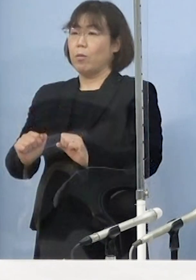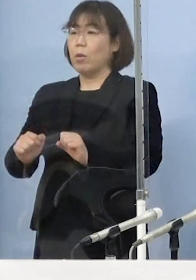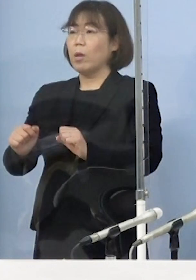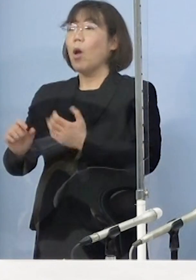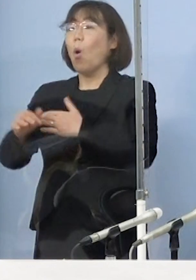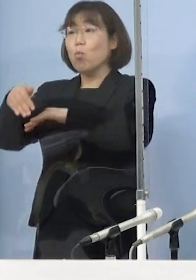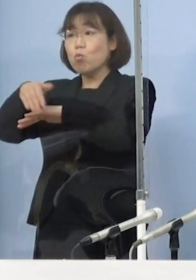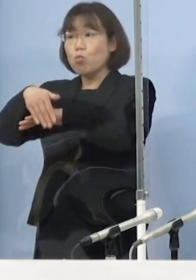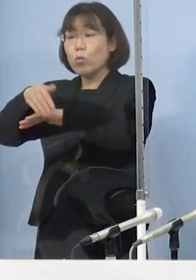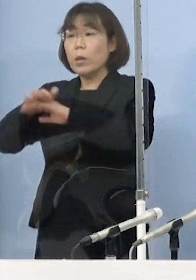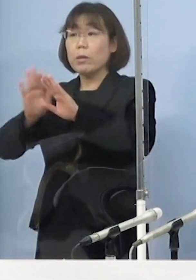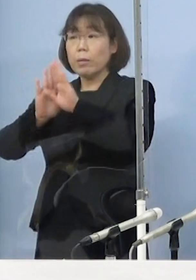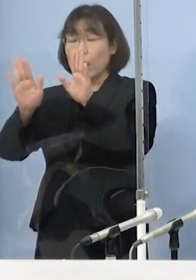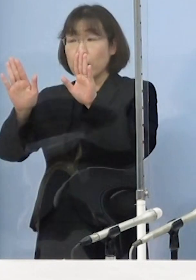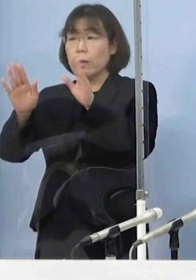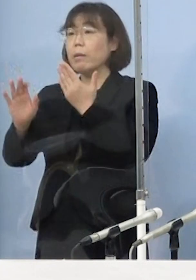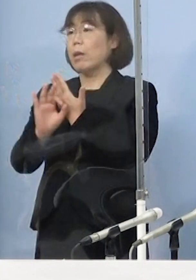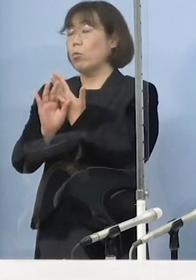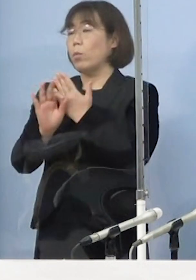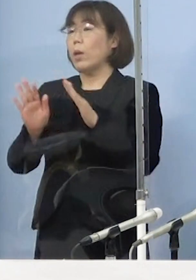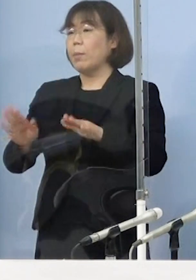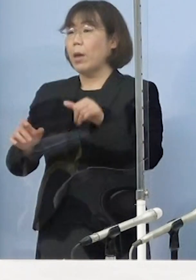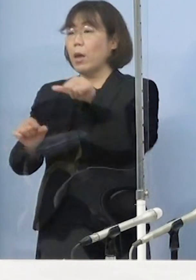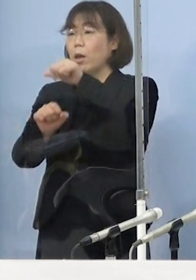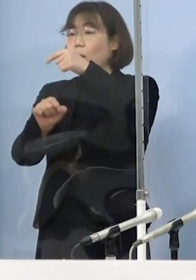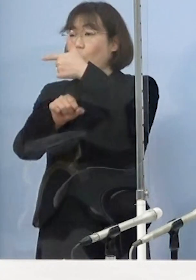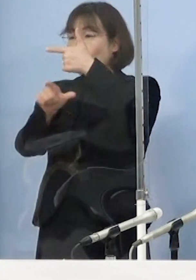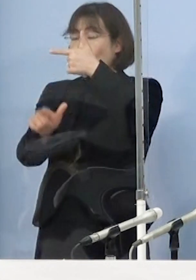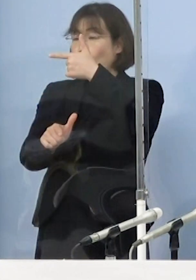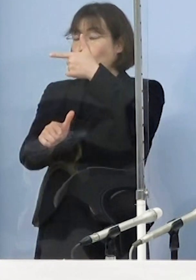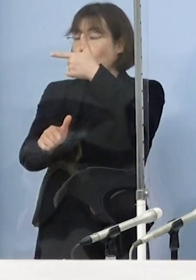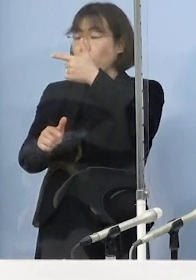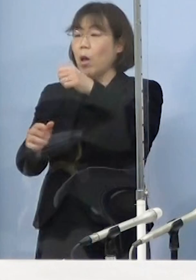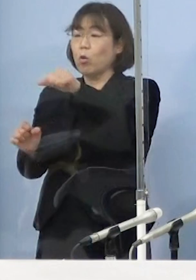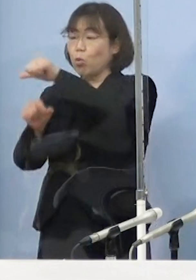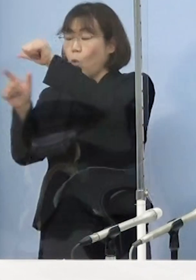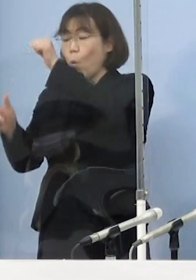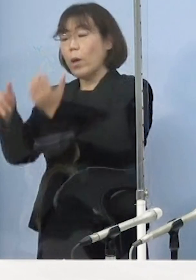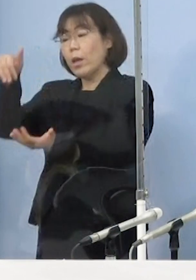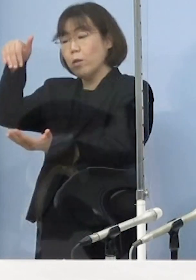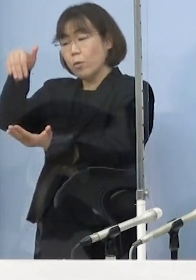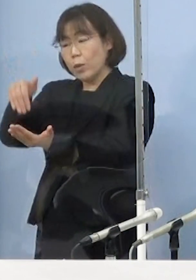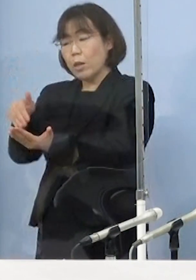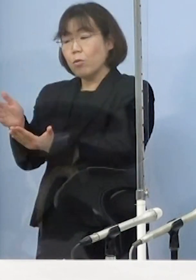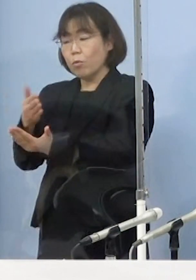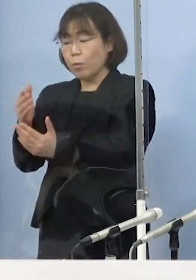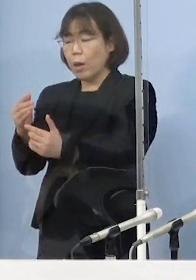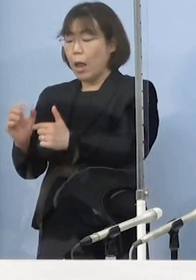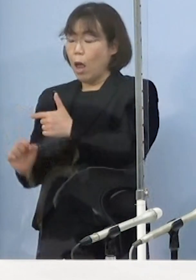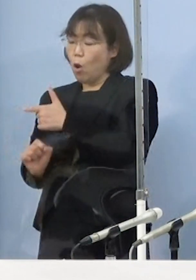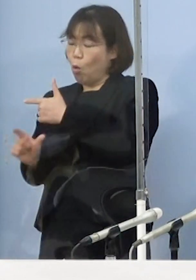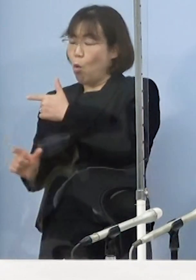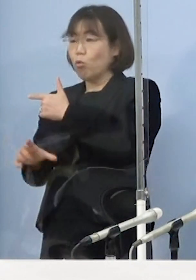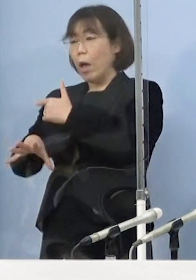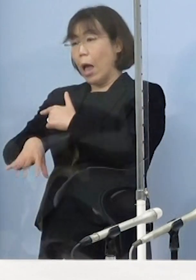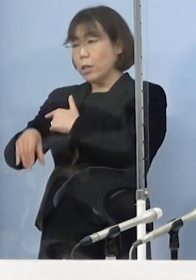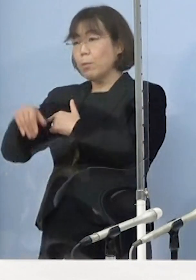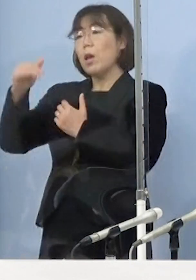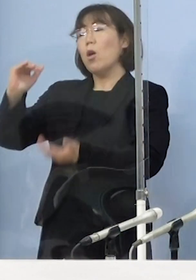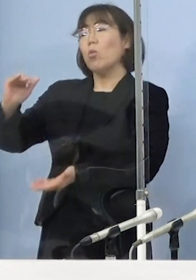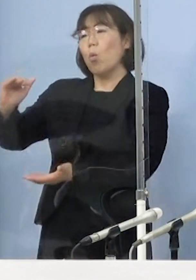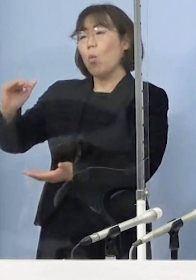付開始の目処、例えば今6月の5月の下旬から6月の初旬までをテストパ